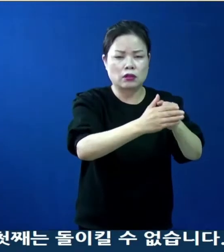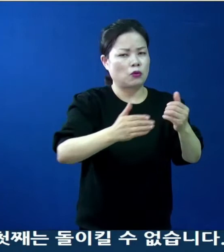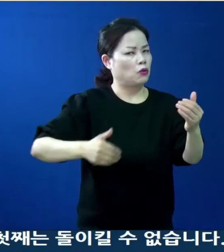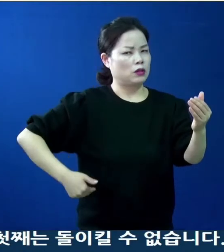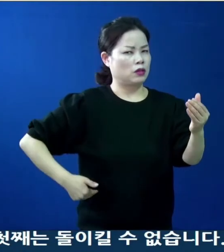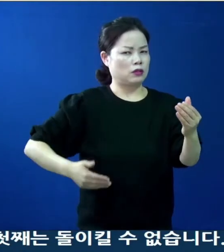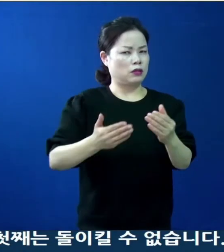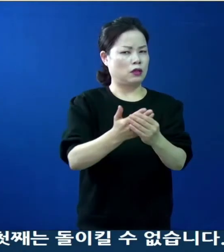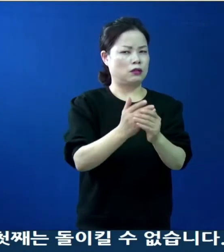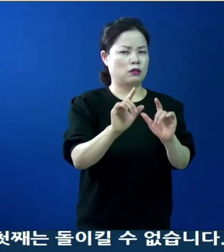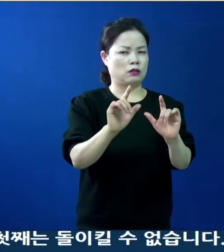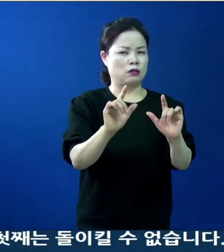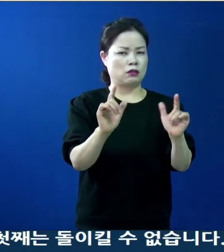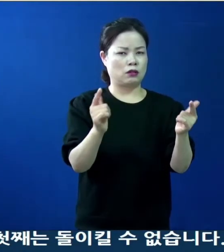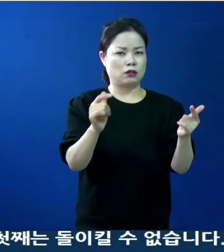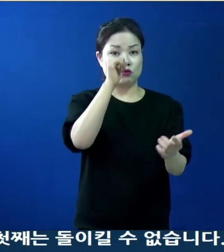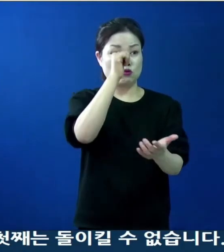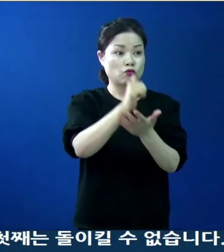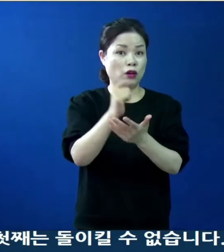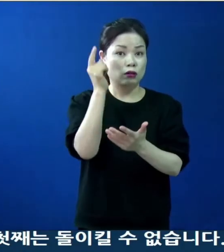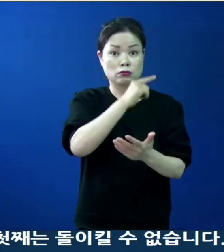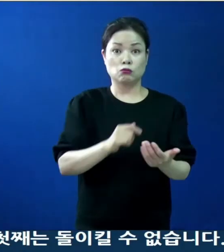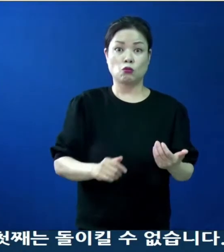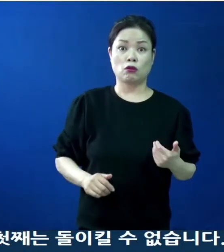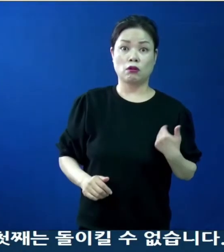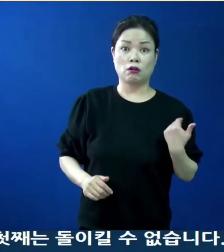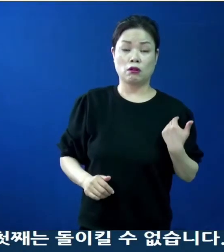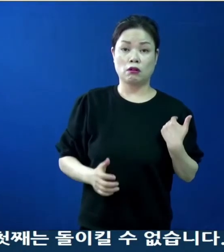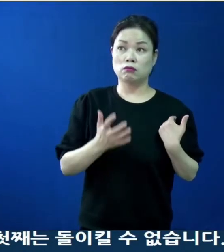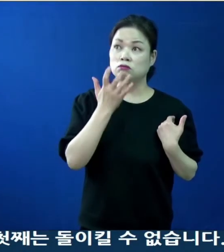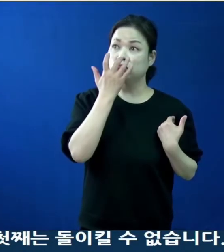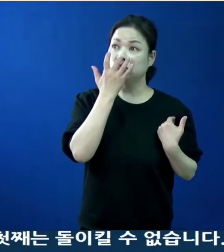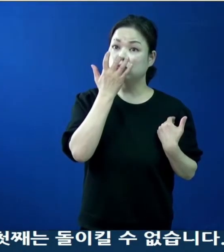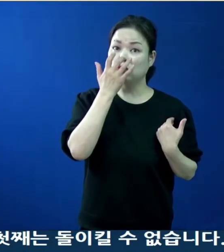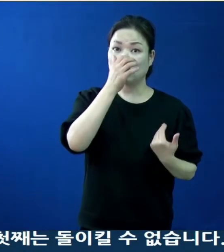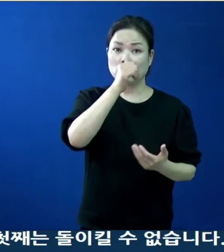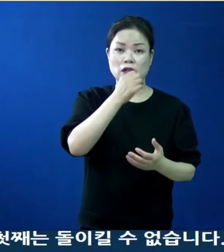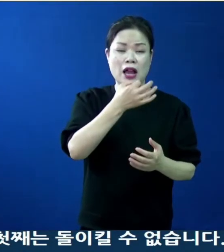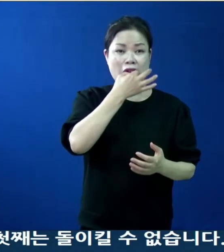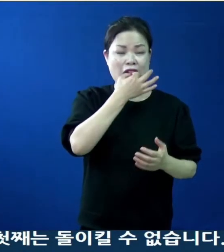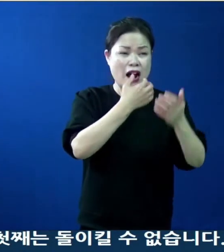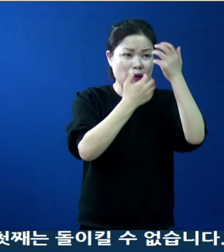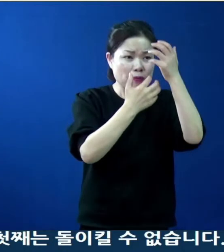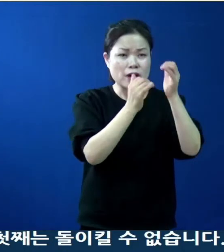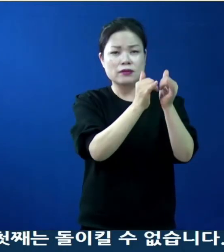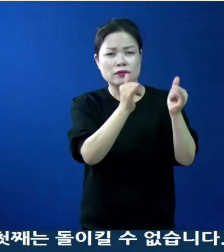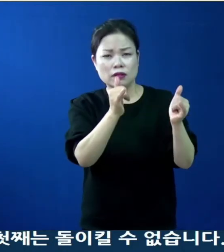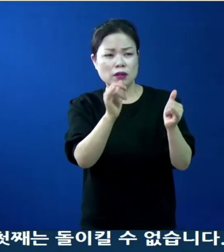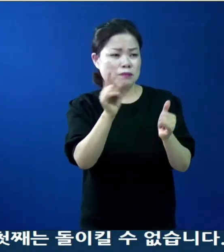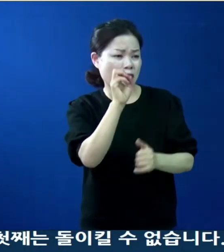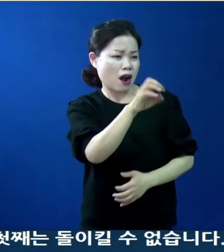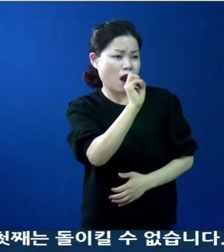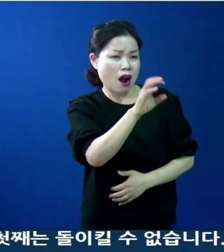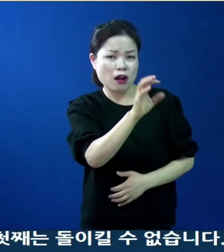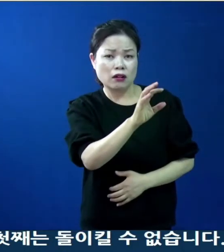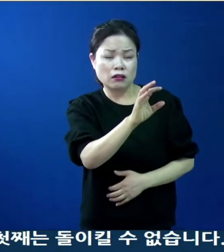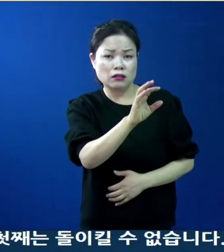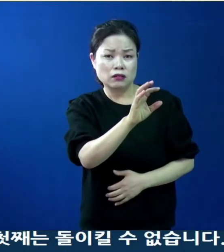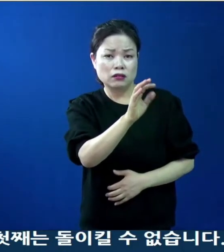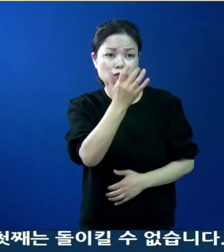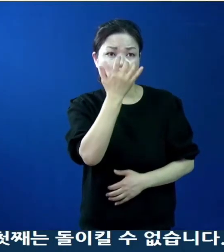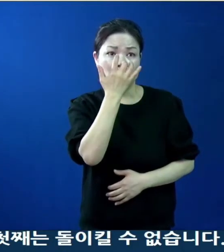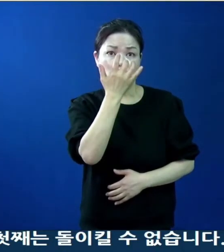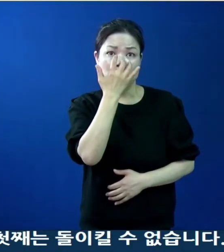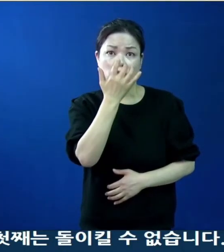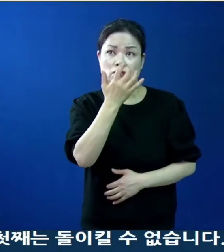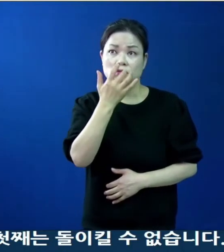않아요. 죄악인지 모르는 거예요. 여러분, 그렇지 않습니까? 탐욕에 빠진 자들 아무리 이야기해도 돌아서지 않아요.